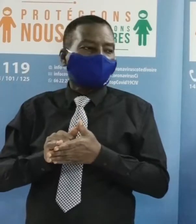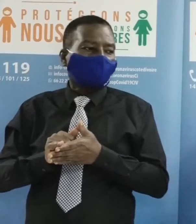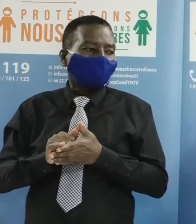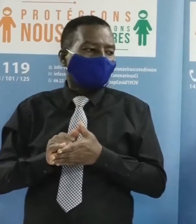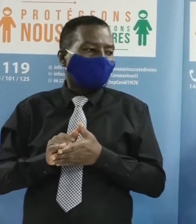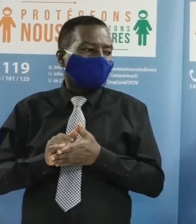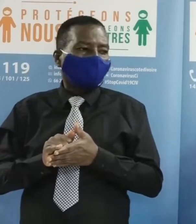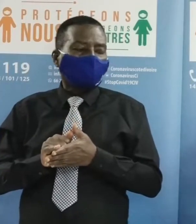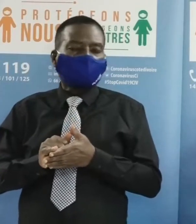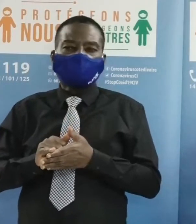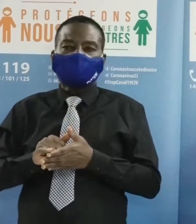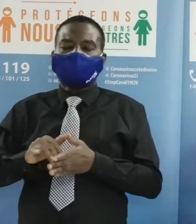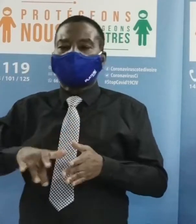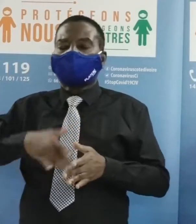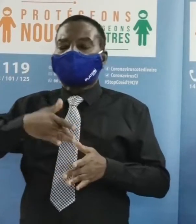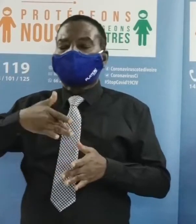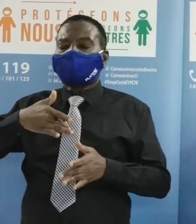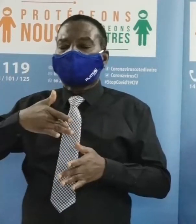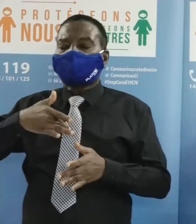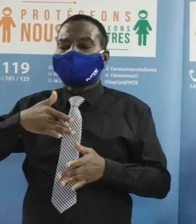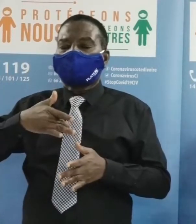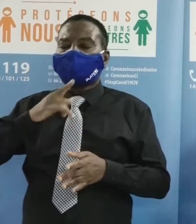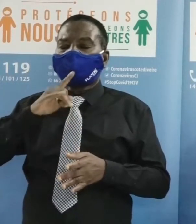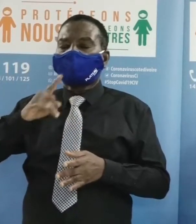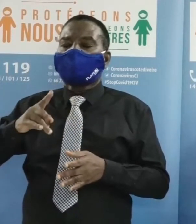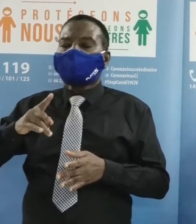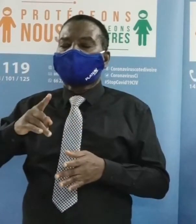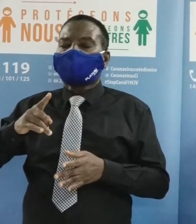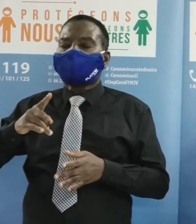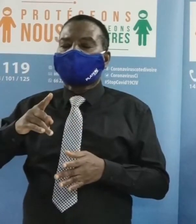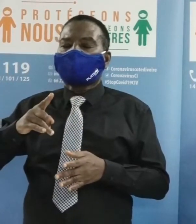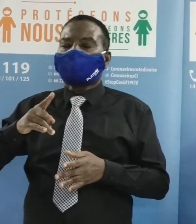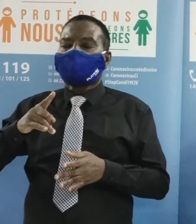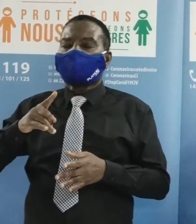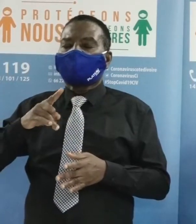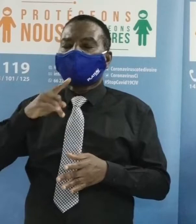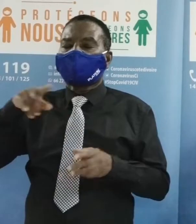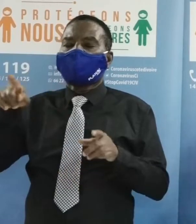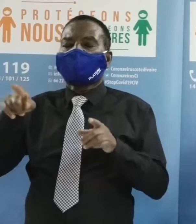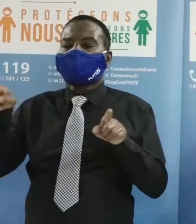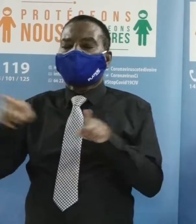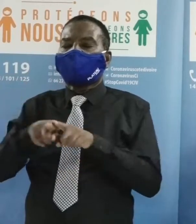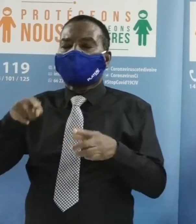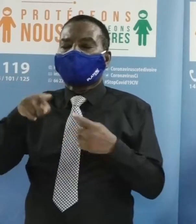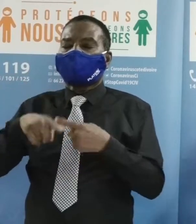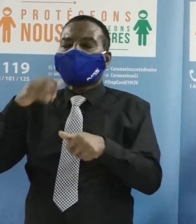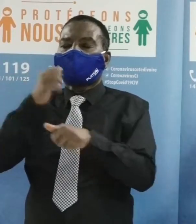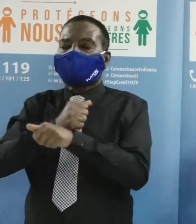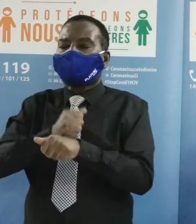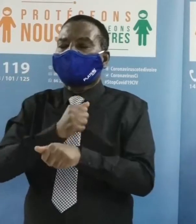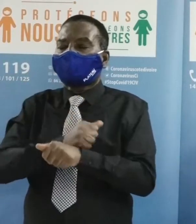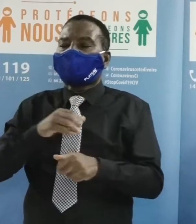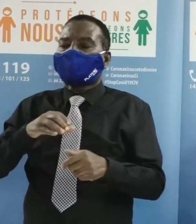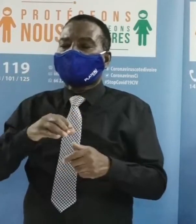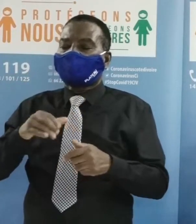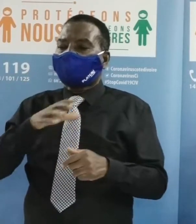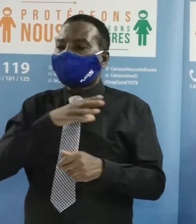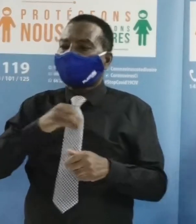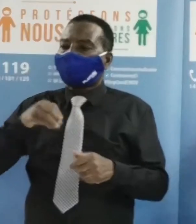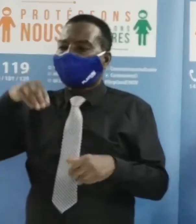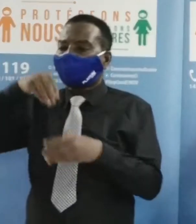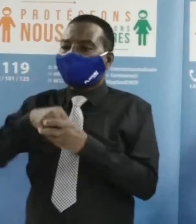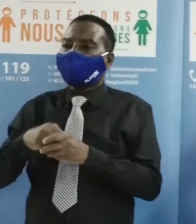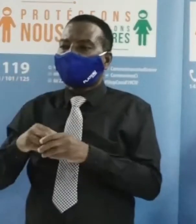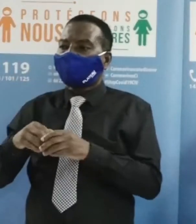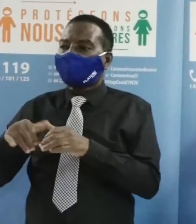sortie mans est ce qu on a braqué et même encore en plus fort dans